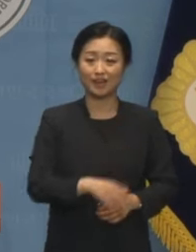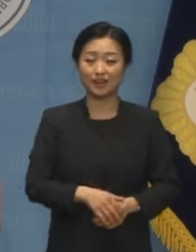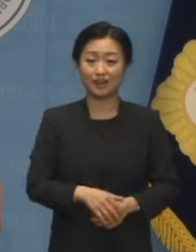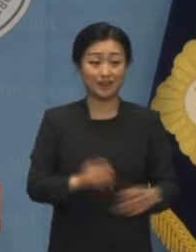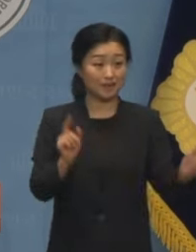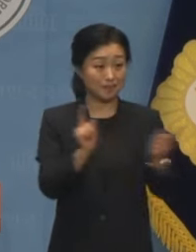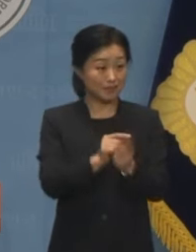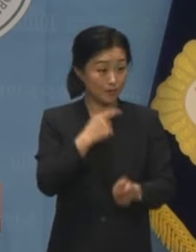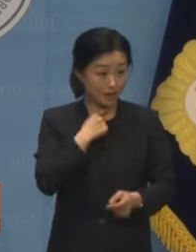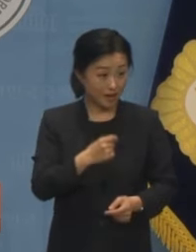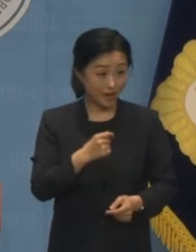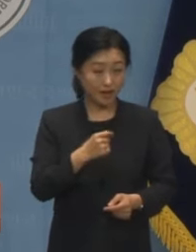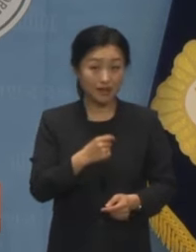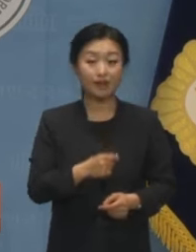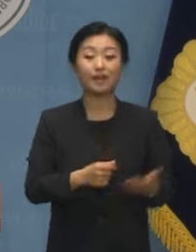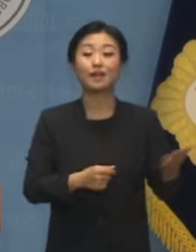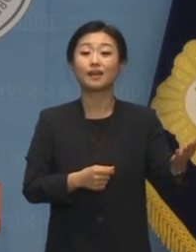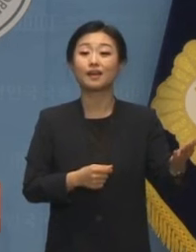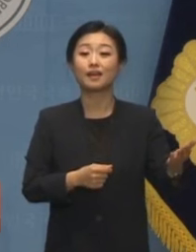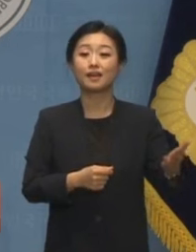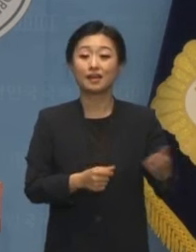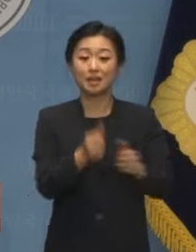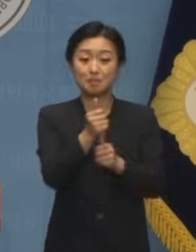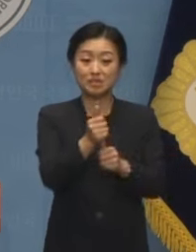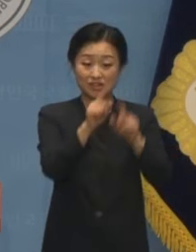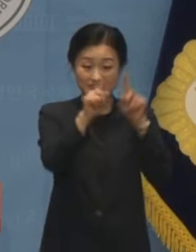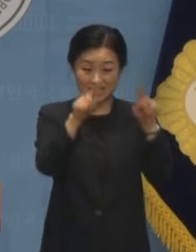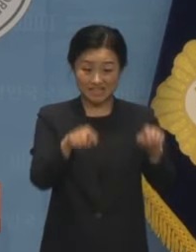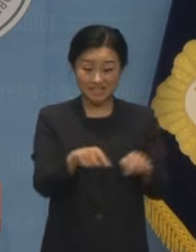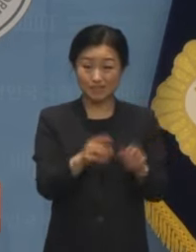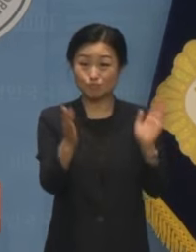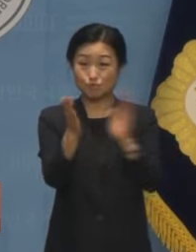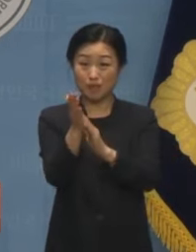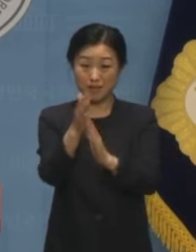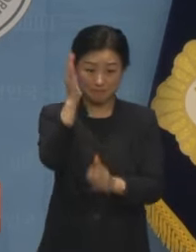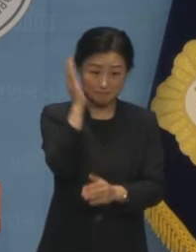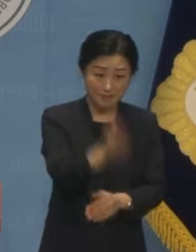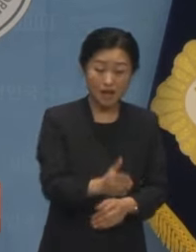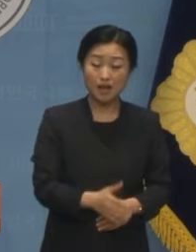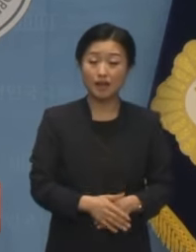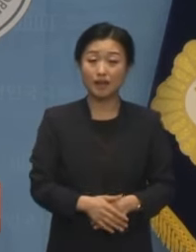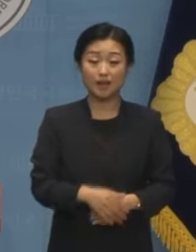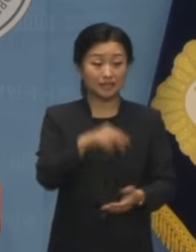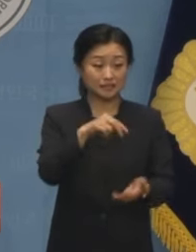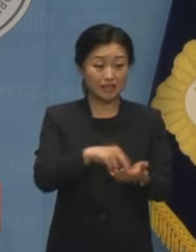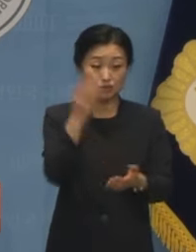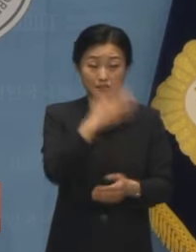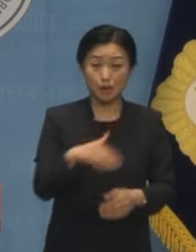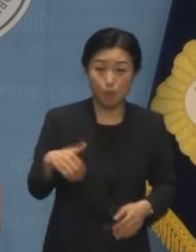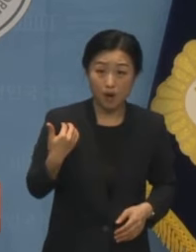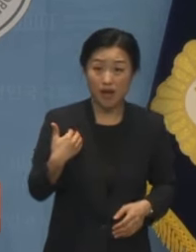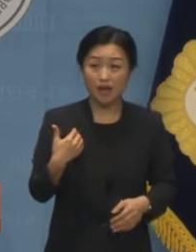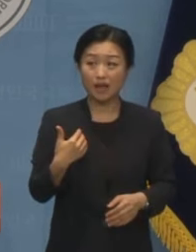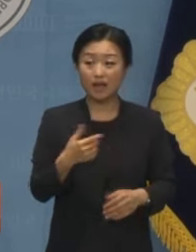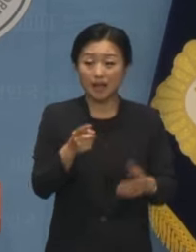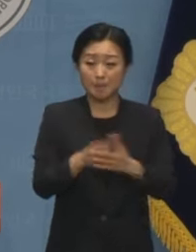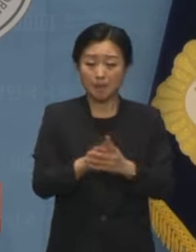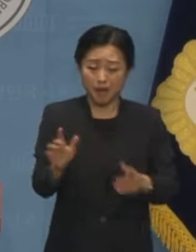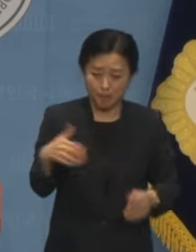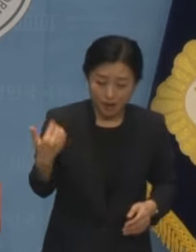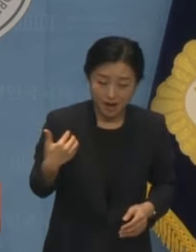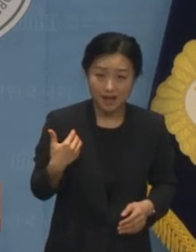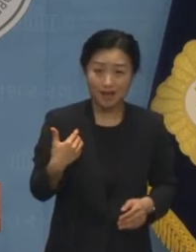대표를 예방하려면 국민의힘 대표 비서실 문패를 당장 떼고 사정을 잘 몰라서 제대로